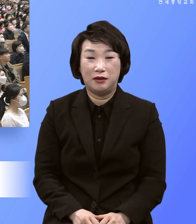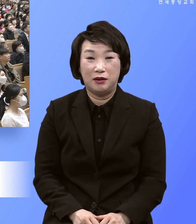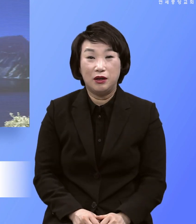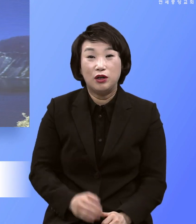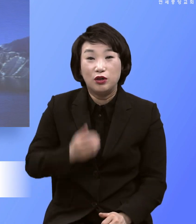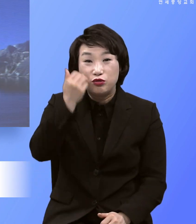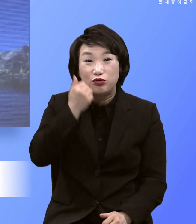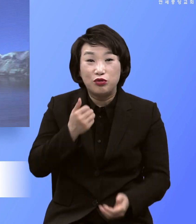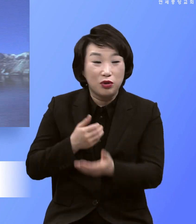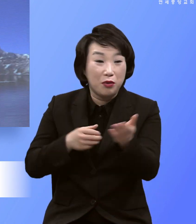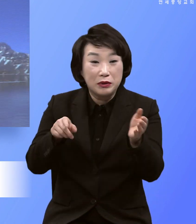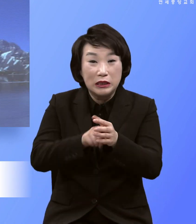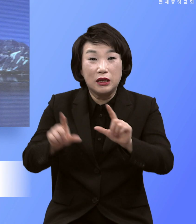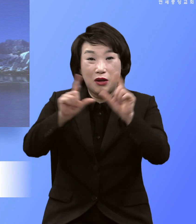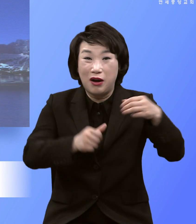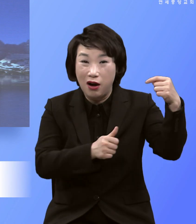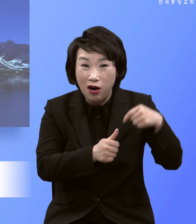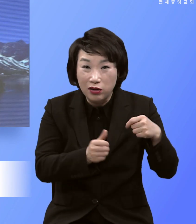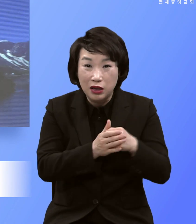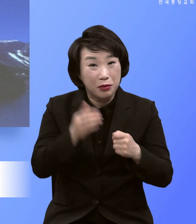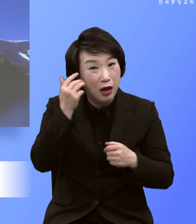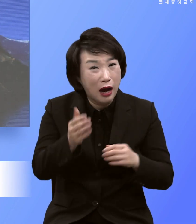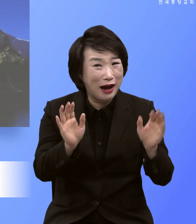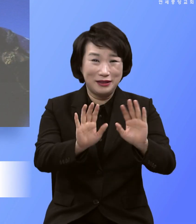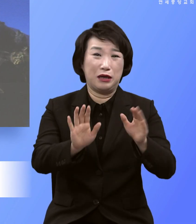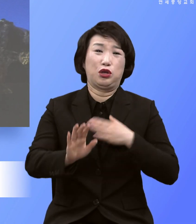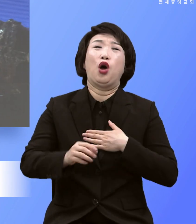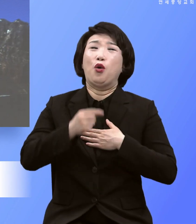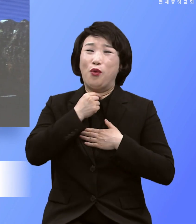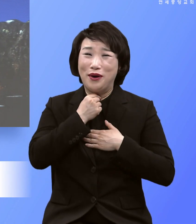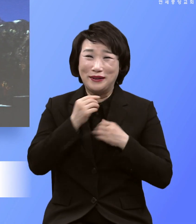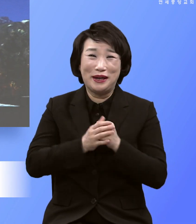누가 신앙생활을 시켜서 해? 내가 하고 싶어서 해야지.